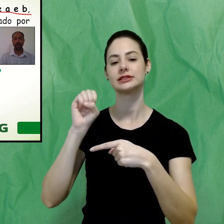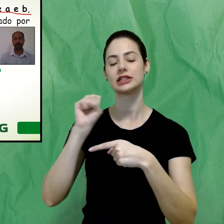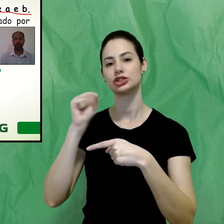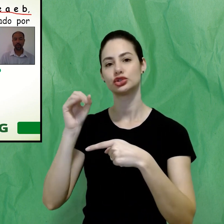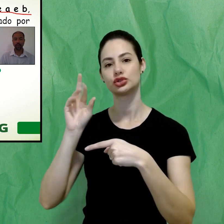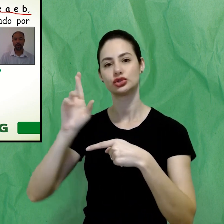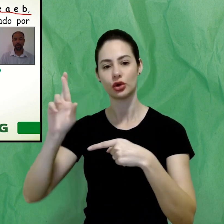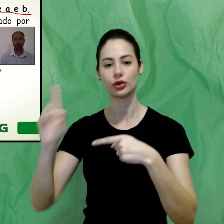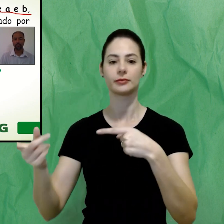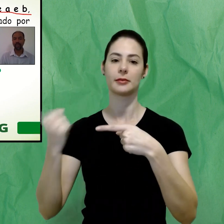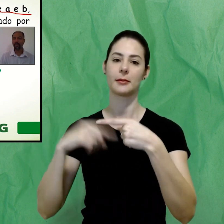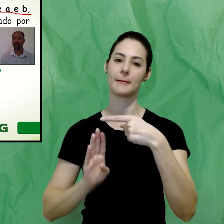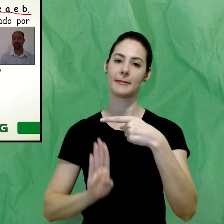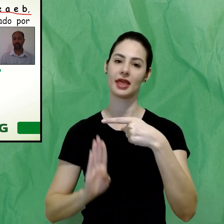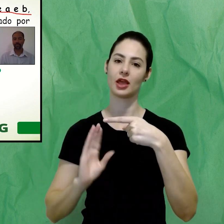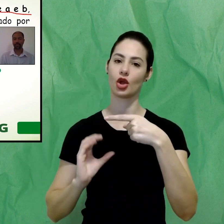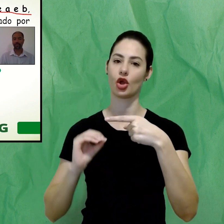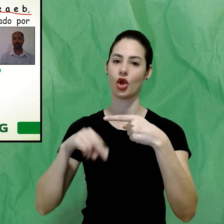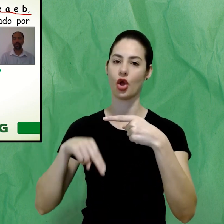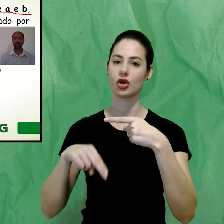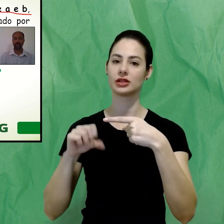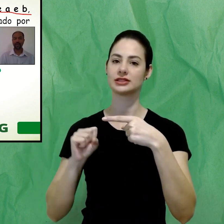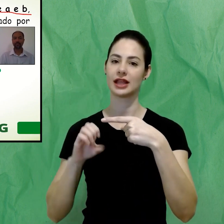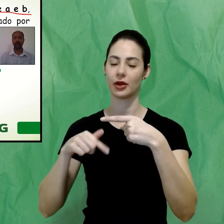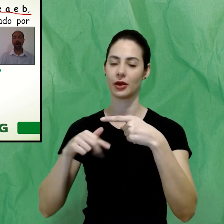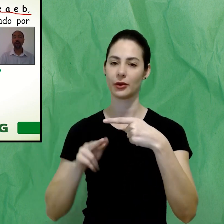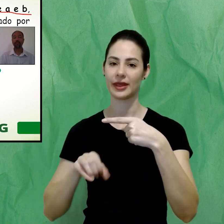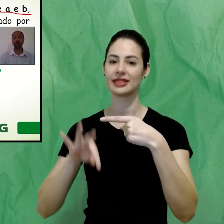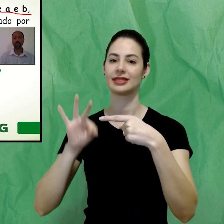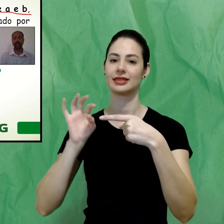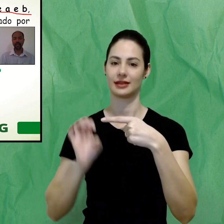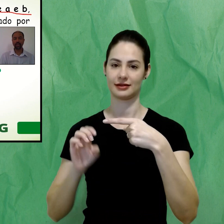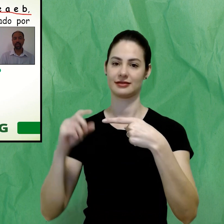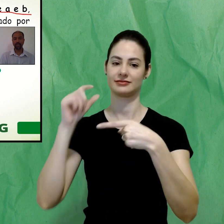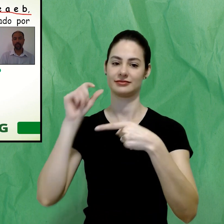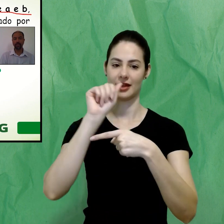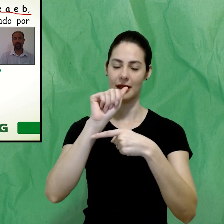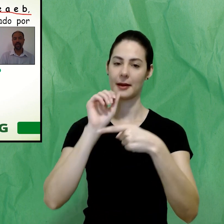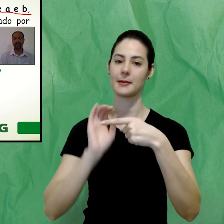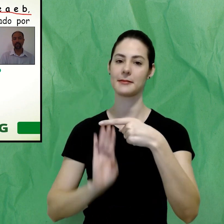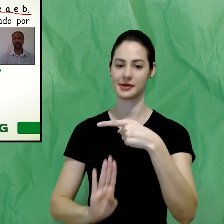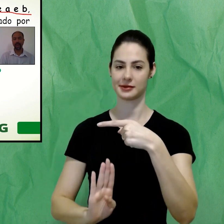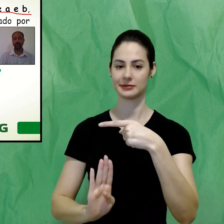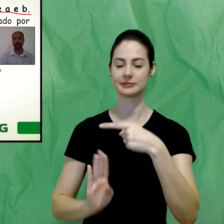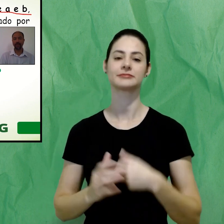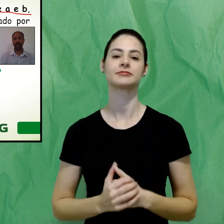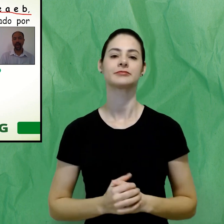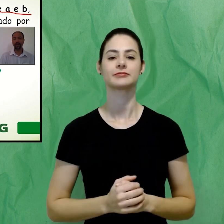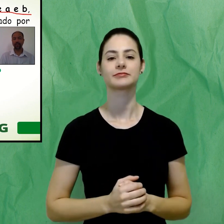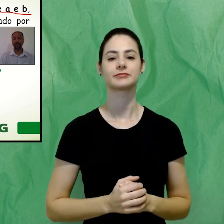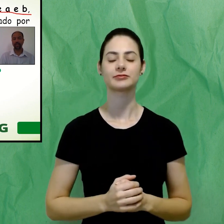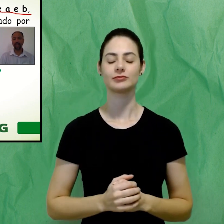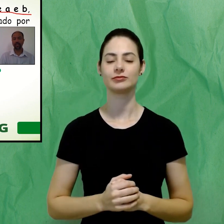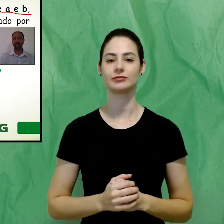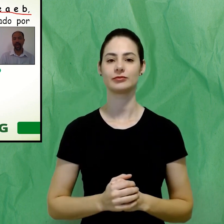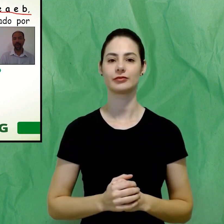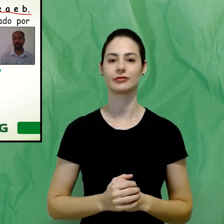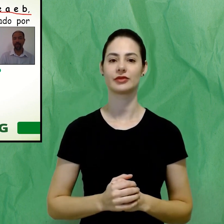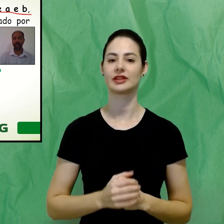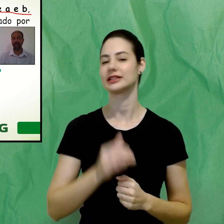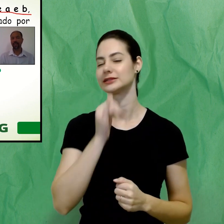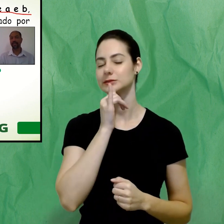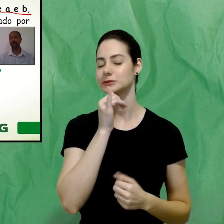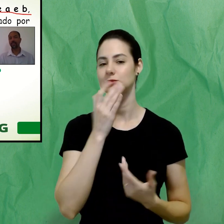e o B é o consequente. Então, ao quociente, chamamos razão de A para B, ao